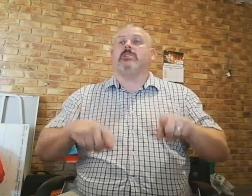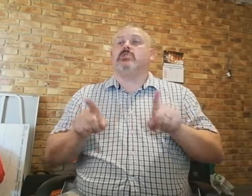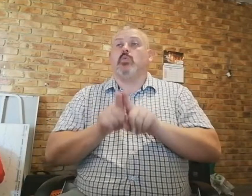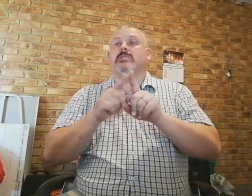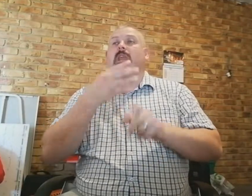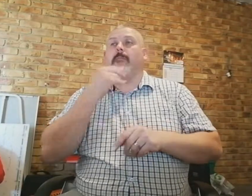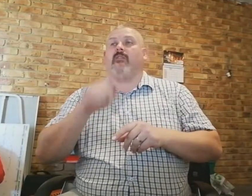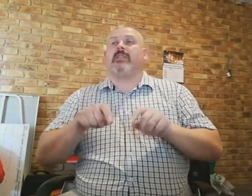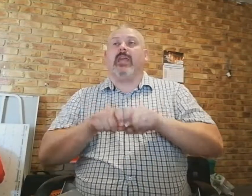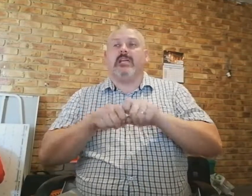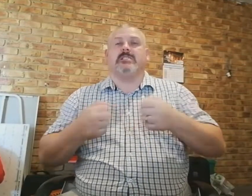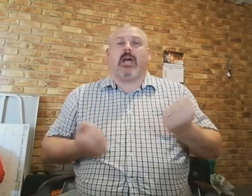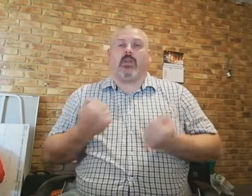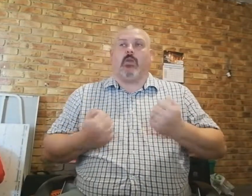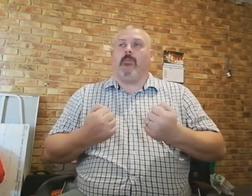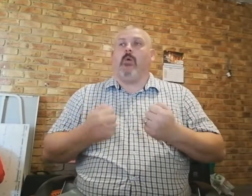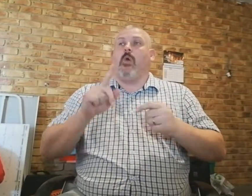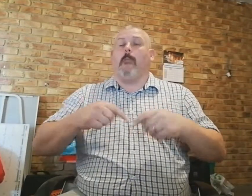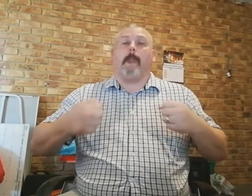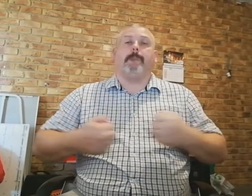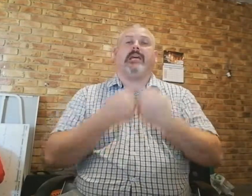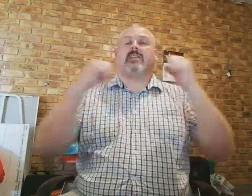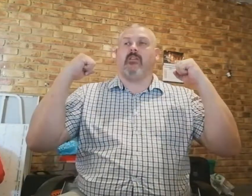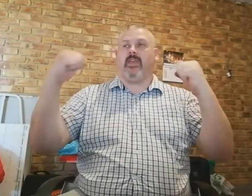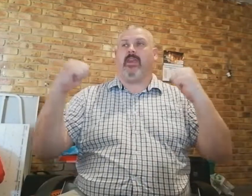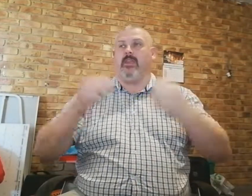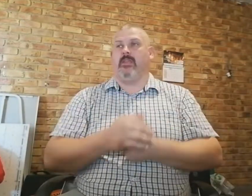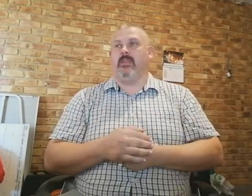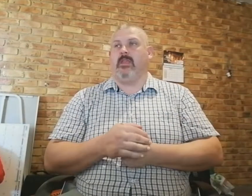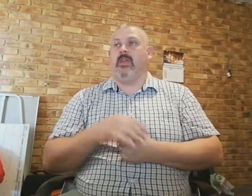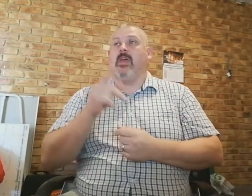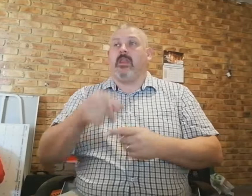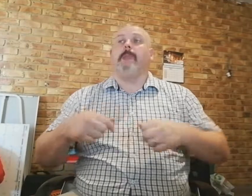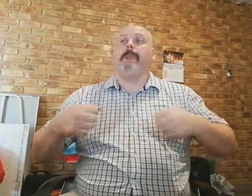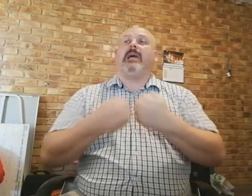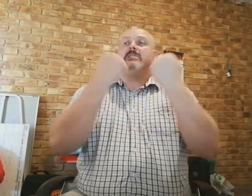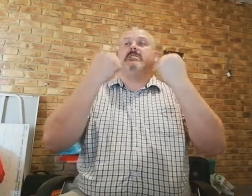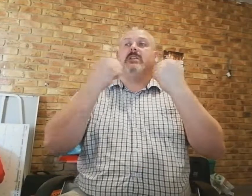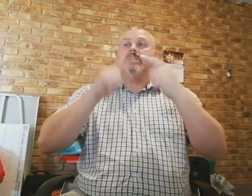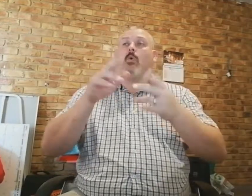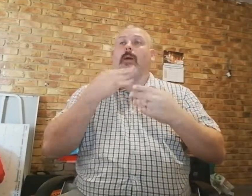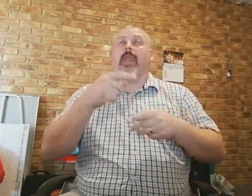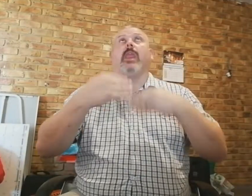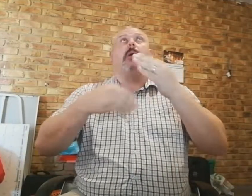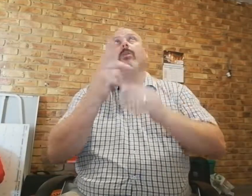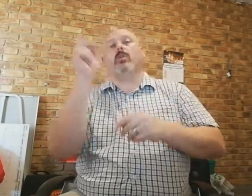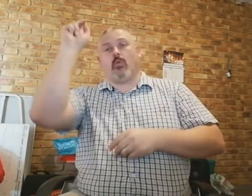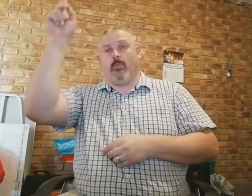is soos iemand wat die Jesus uitloop, my best te neem. Die peis is om in die jimmel te kom.